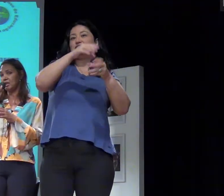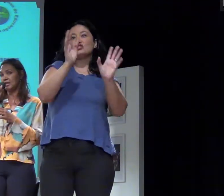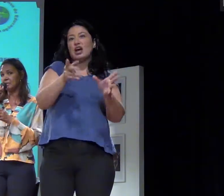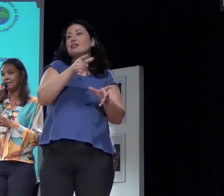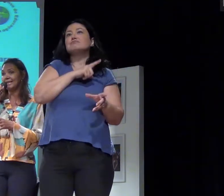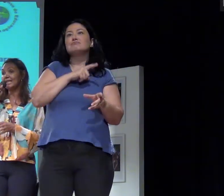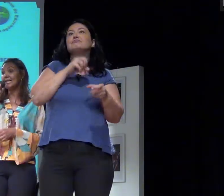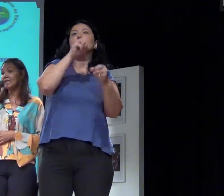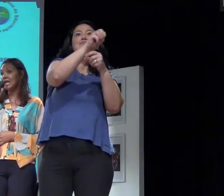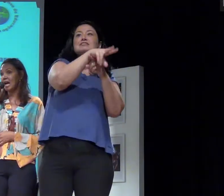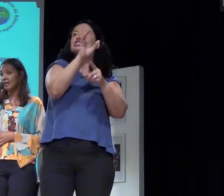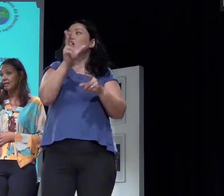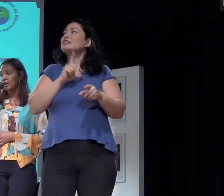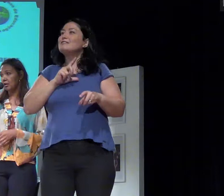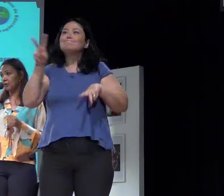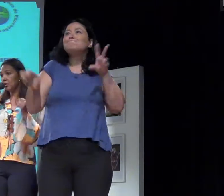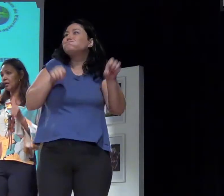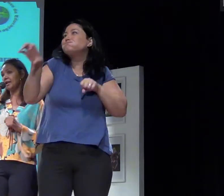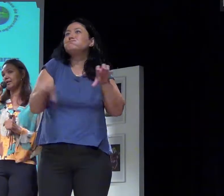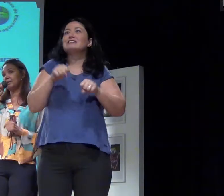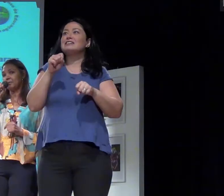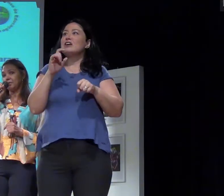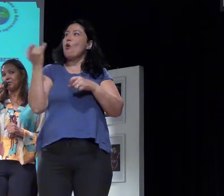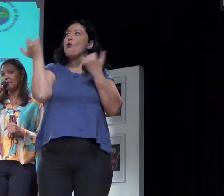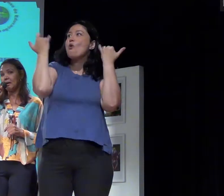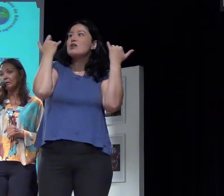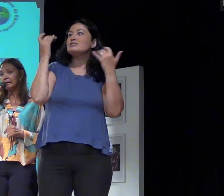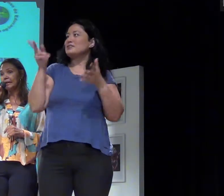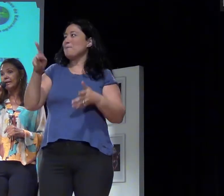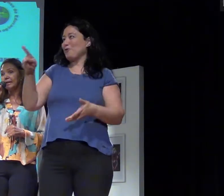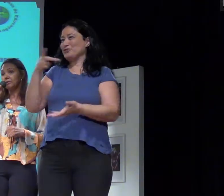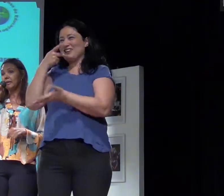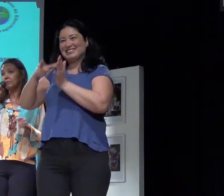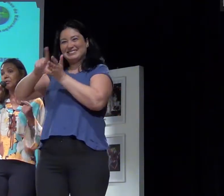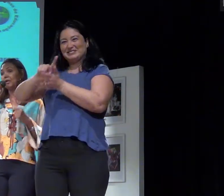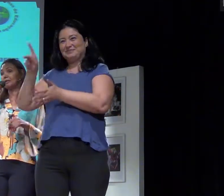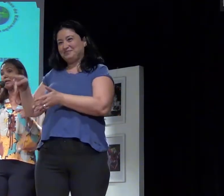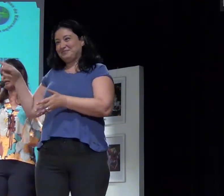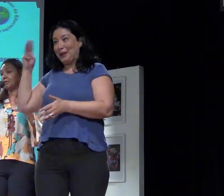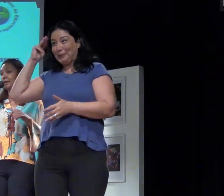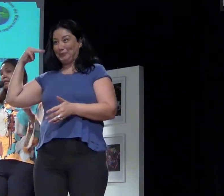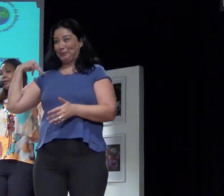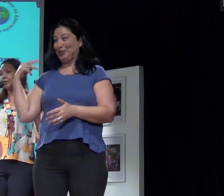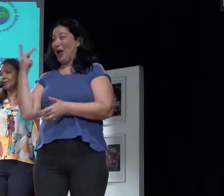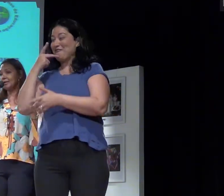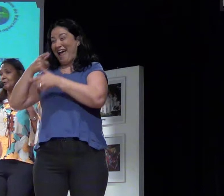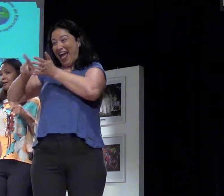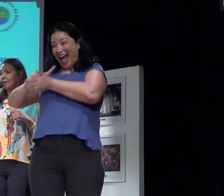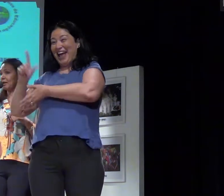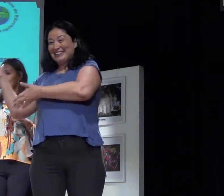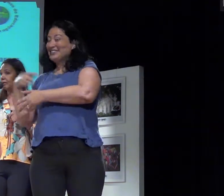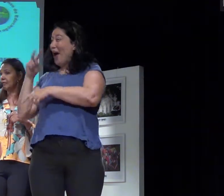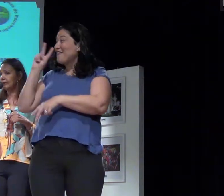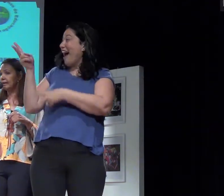esses conhecimentos essenciais, que foi colocado aqui pela professora Maura, né? Eu estava me vendo, assim, ela falando, e a gente se